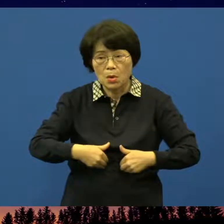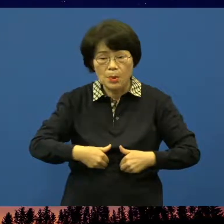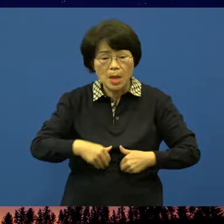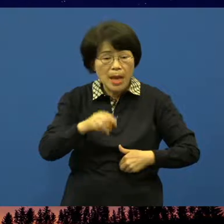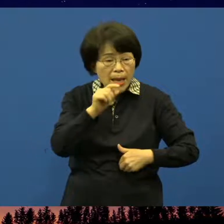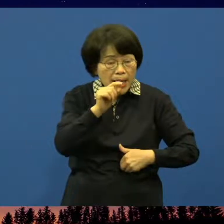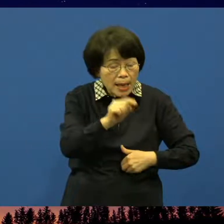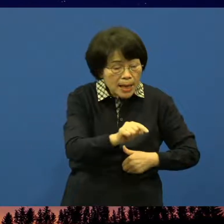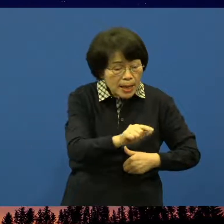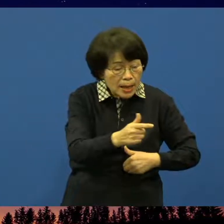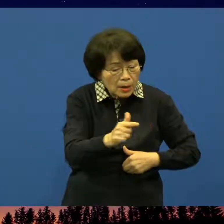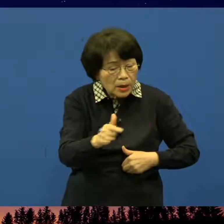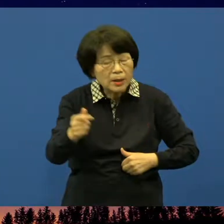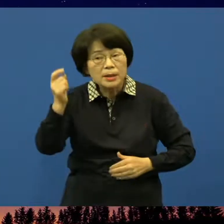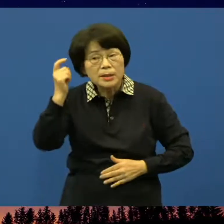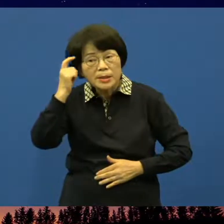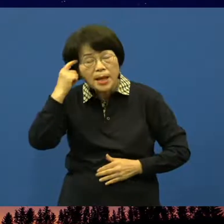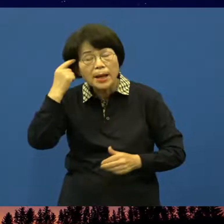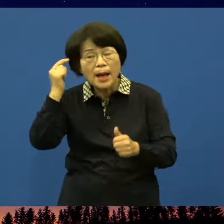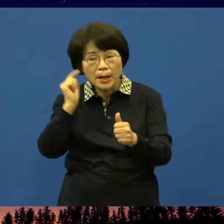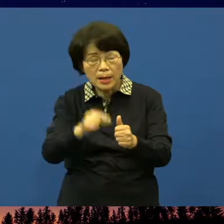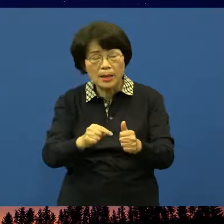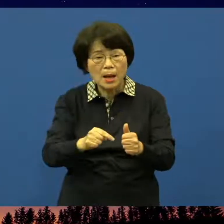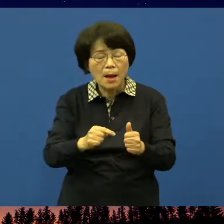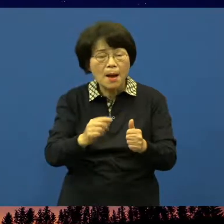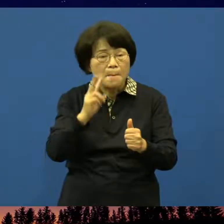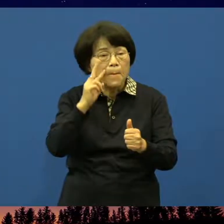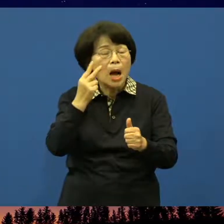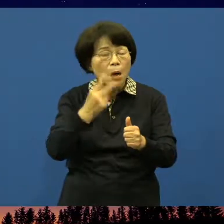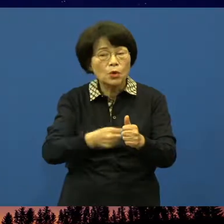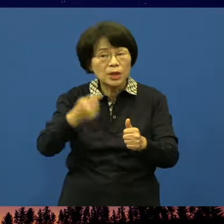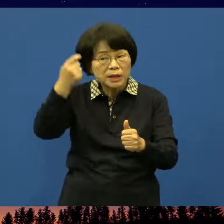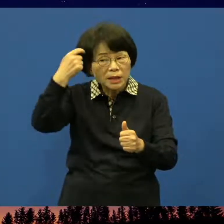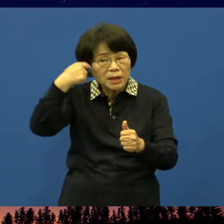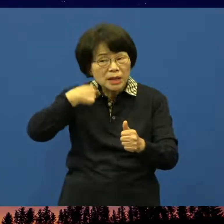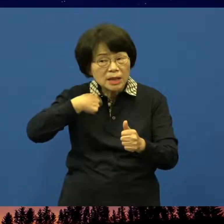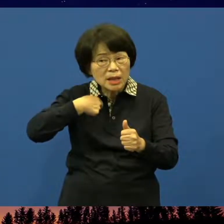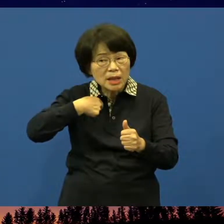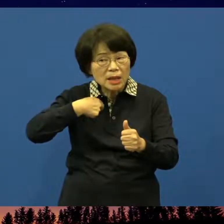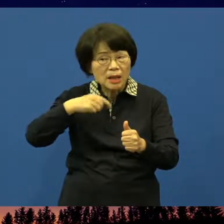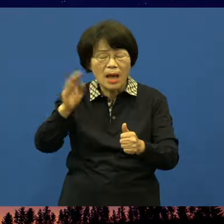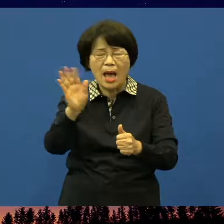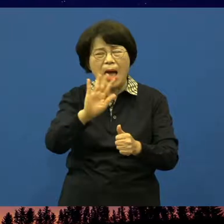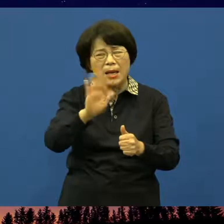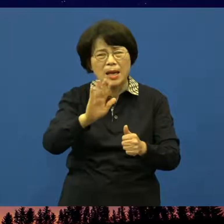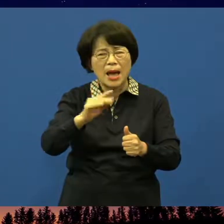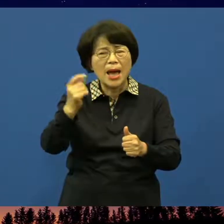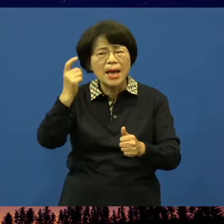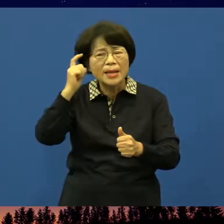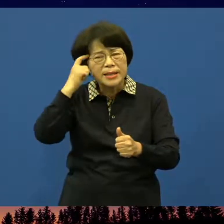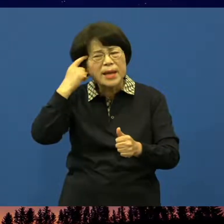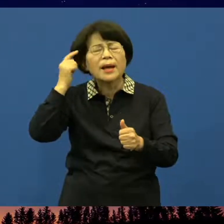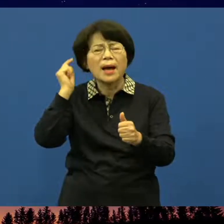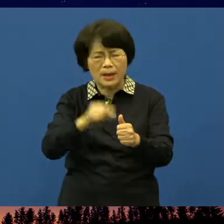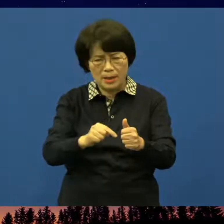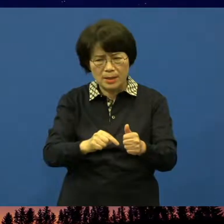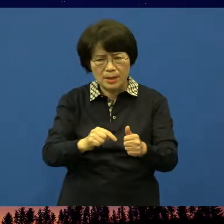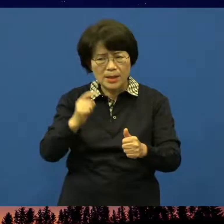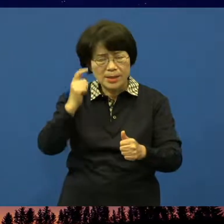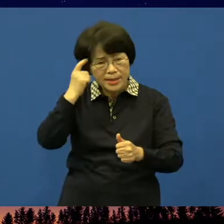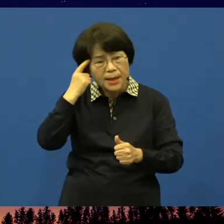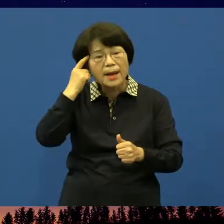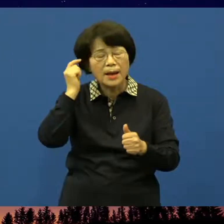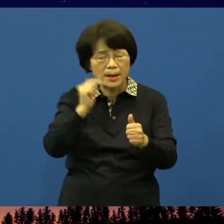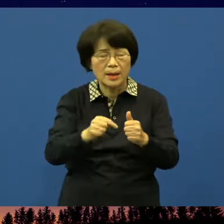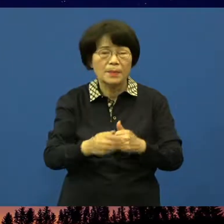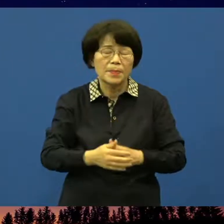생각하라. 바울은 어떤 느낌을 얘기하는 거예요. 이런 것을 느껴보라고 얘기하지 않아요. 생각을 강조하고